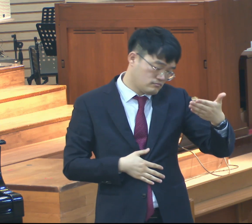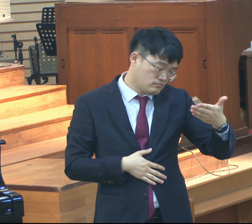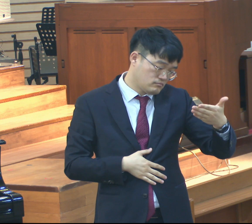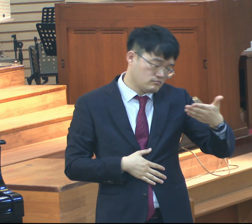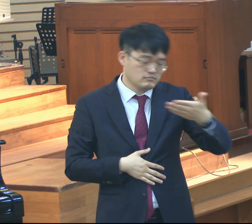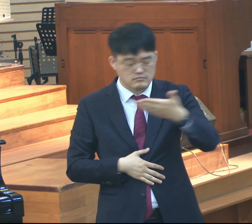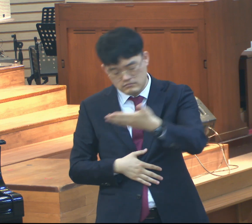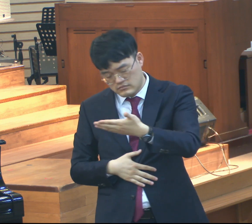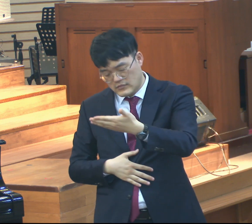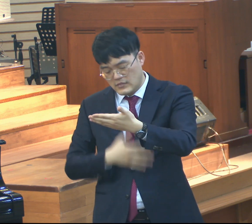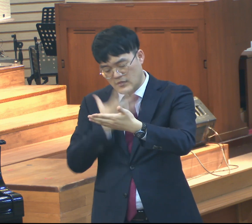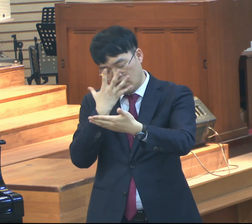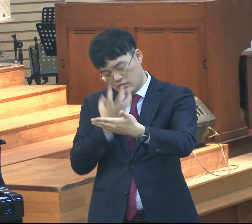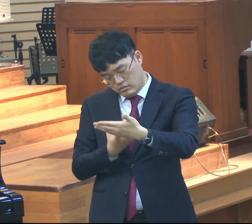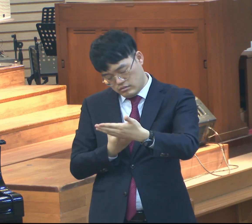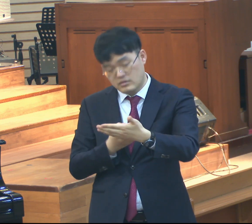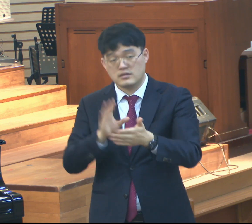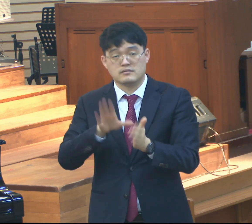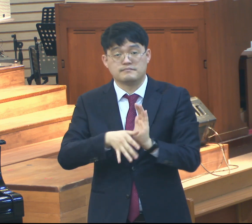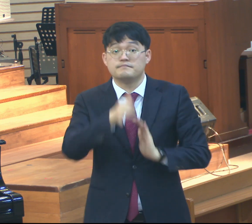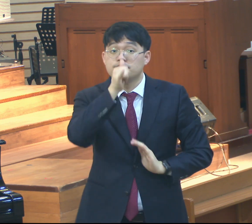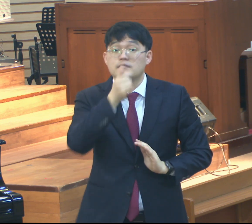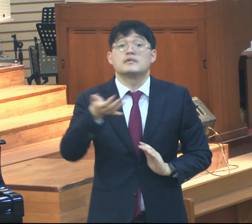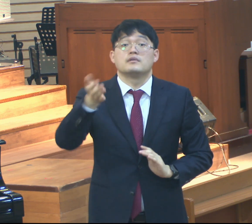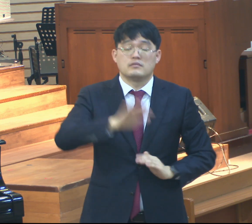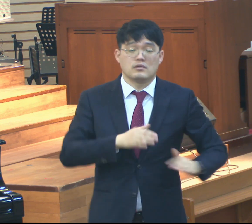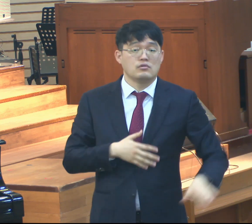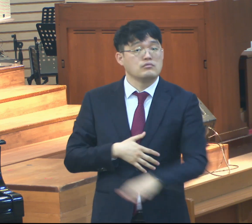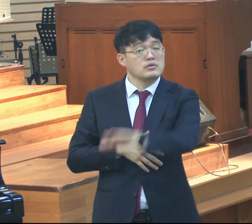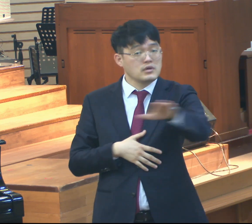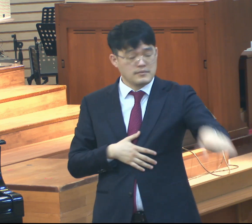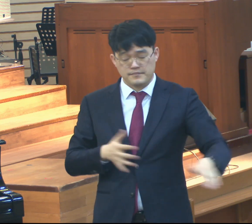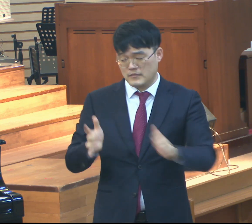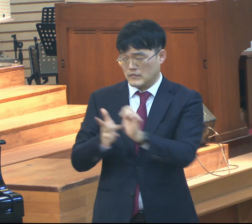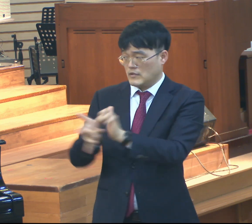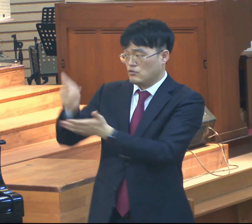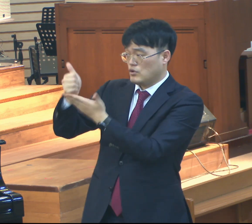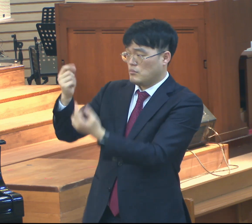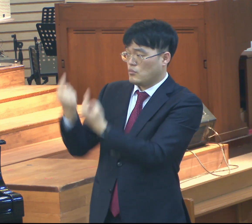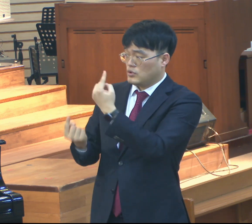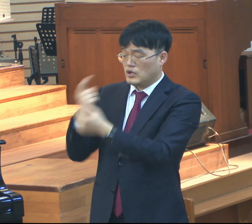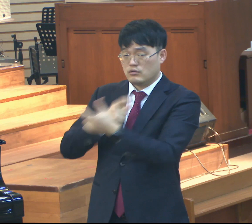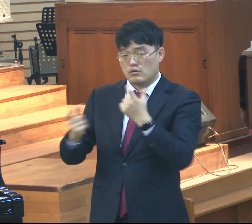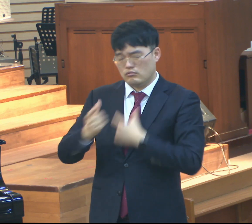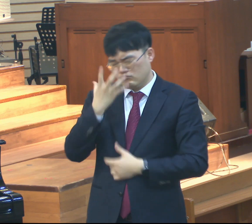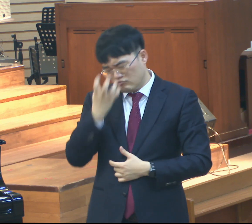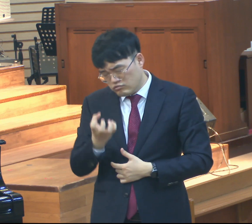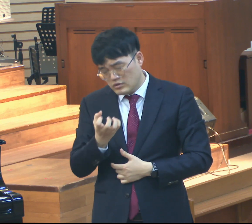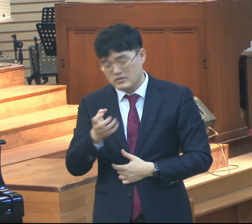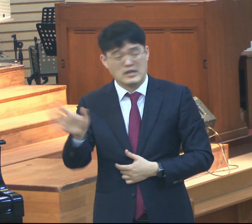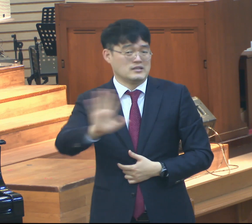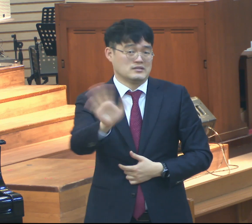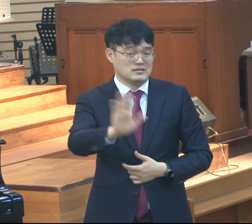있습니다. 그런데 여러분, 우리가 예수님보다 더 우울하겠습니까? 말도 안 되는 제사장 앞에서 할 말을 다 하지